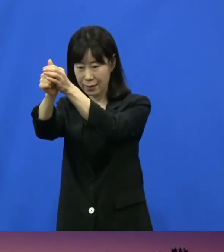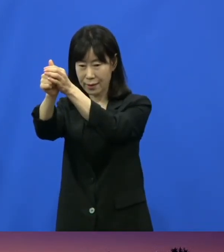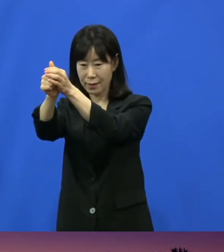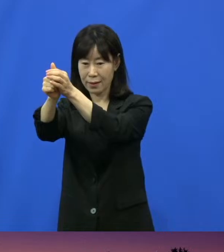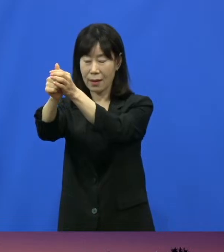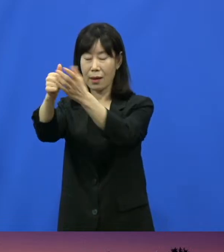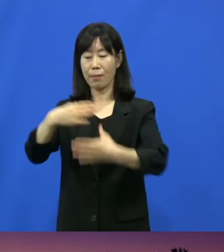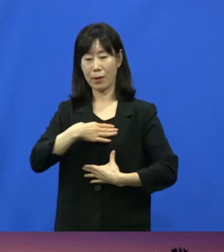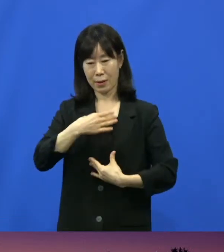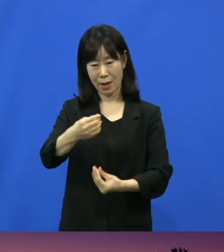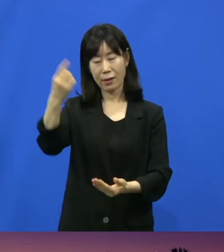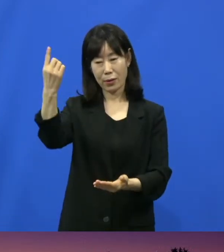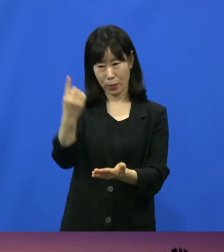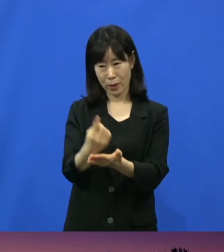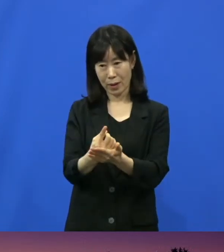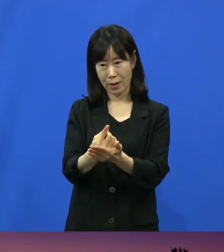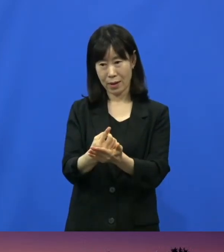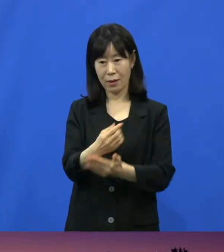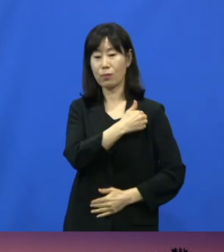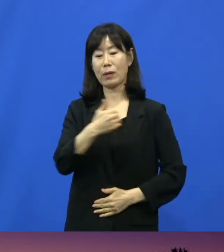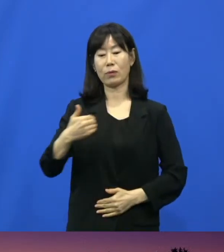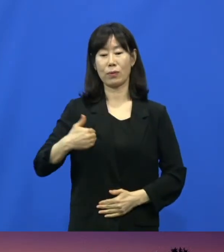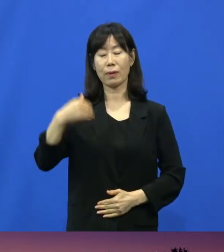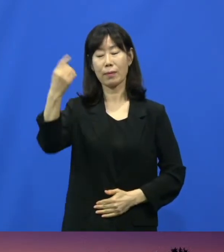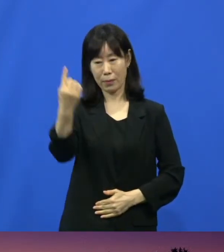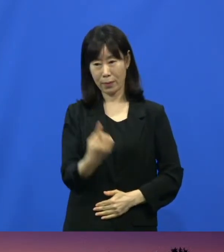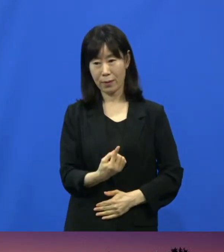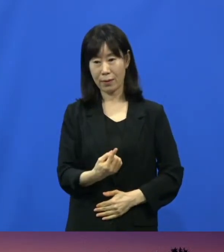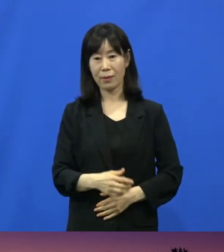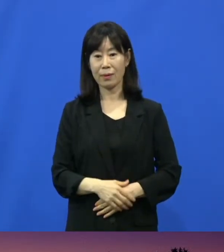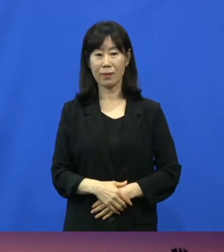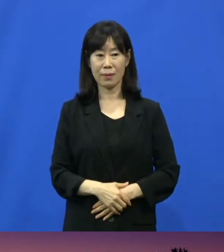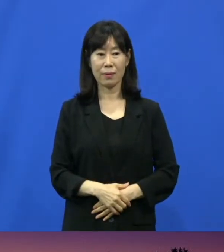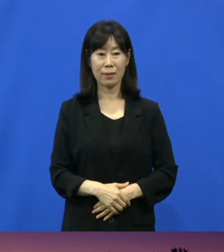것은 없다는 것이죠. 그것은 충분하다는 거예요.